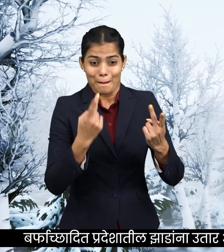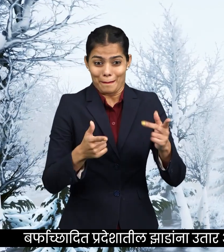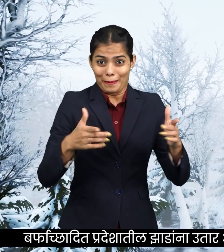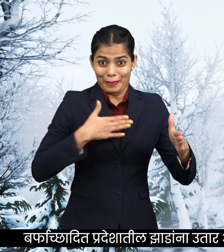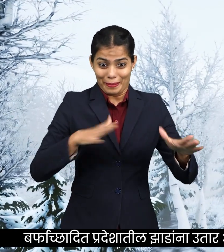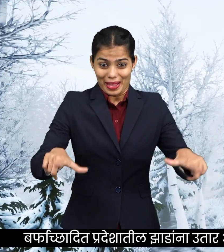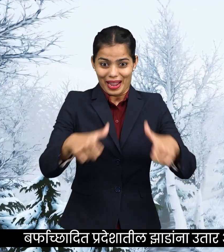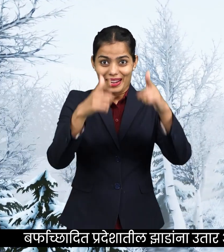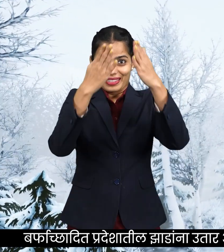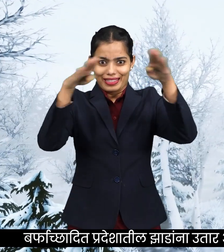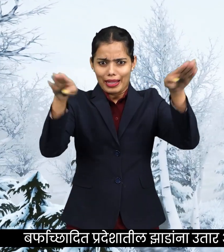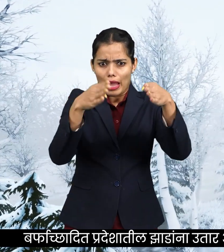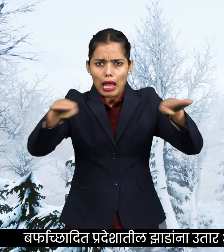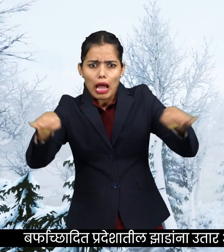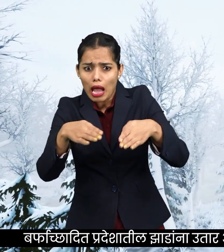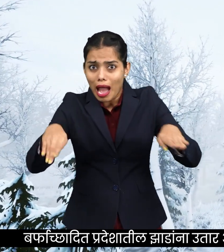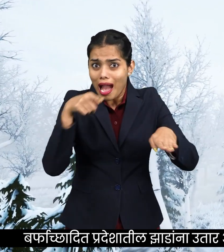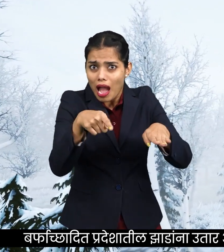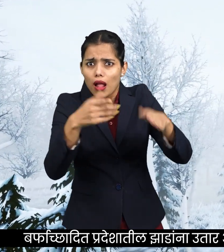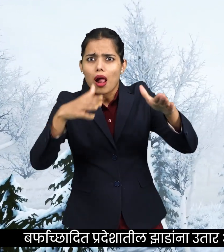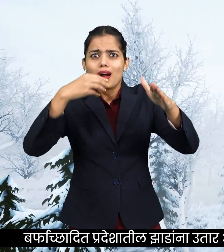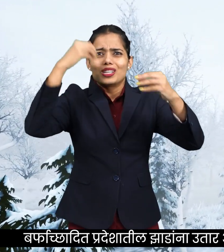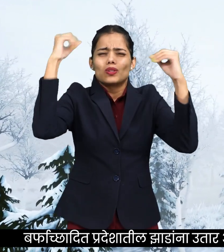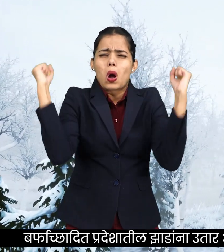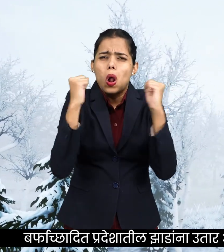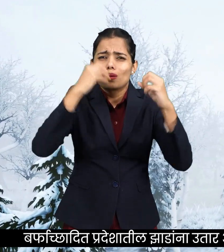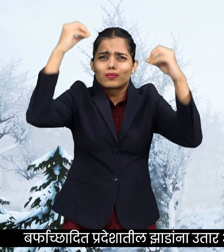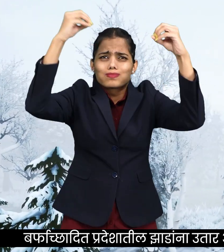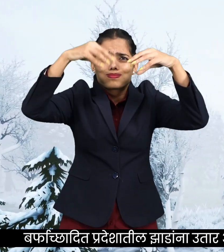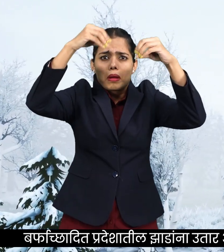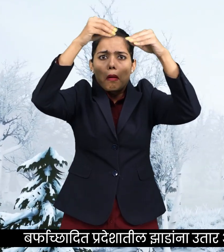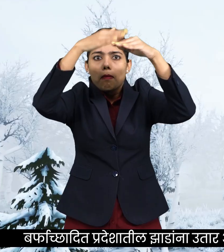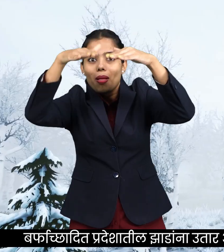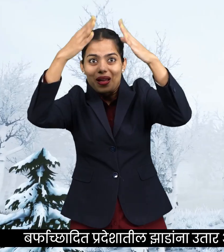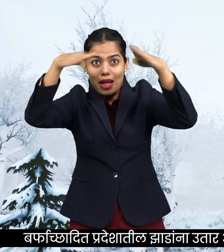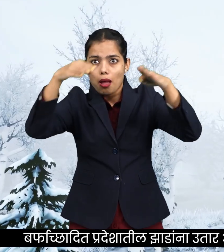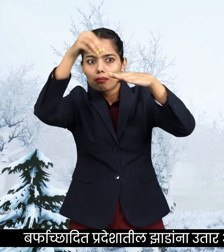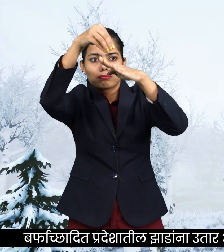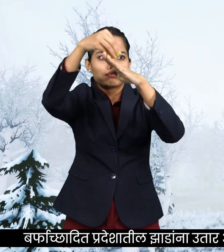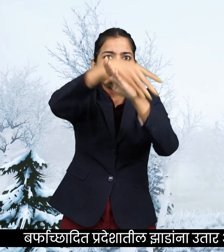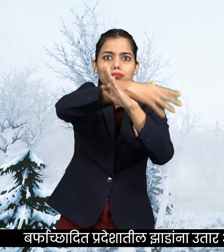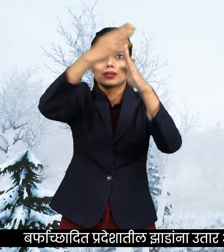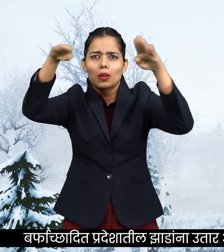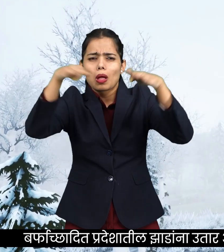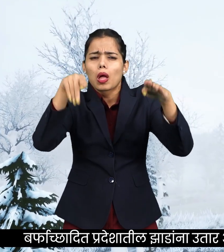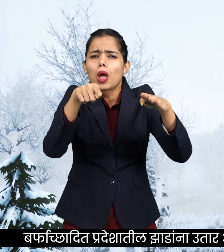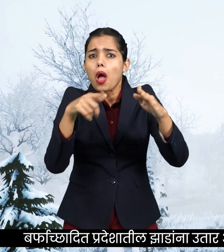बर्फाच्छादित प्रदेशातील झाडांना उतार असलेल्या फांद्या कशा प्रकारे उपयुक्त आहे.